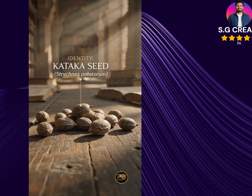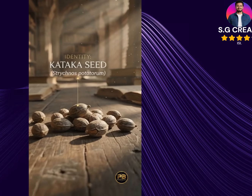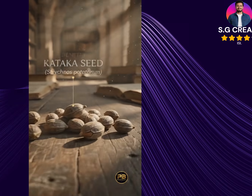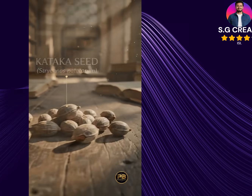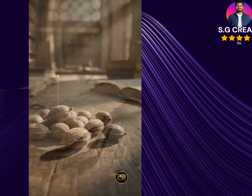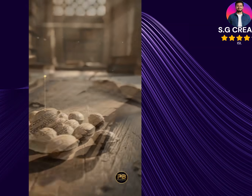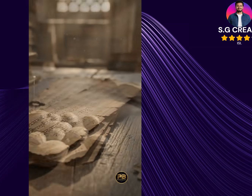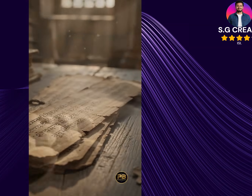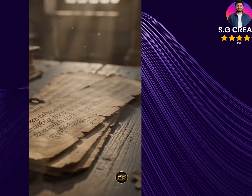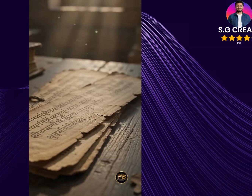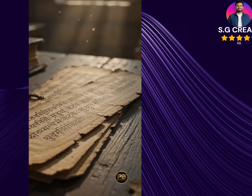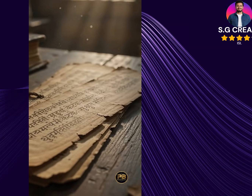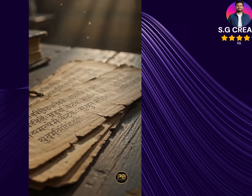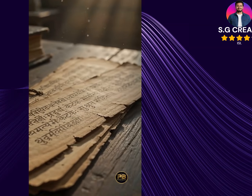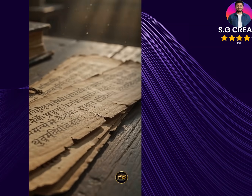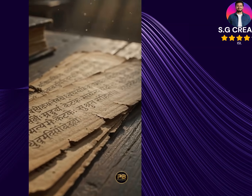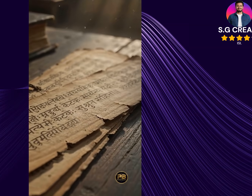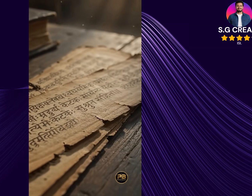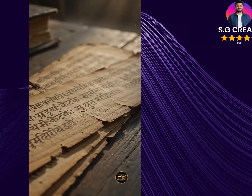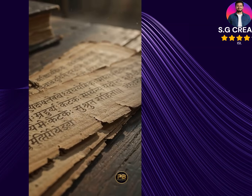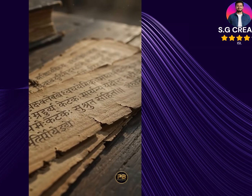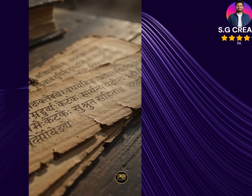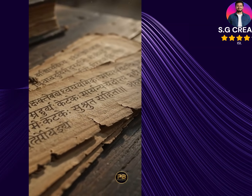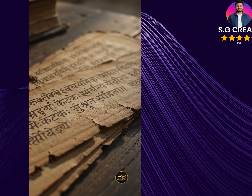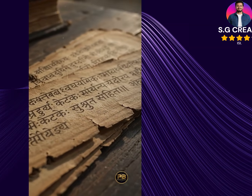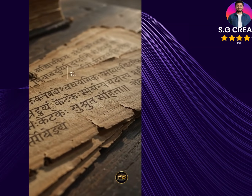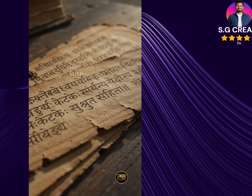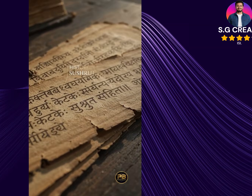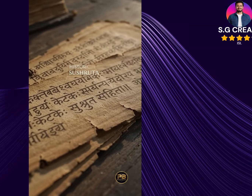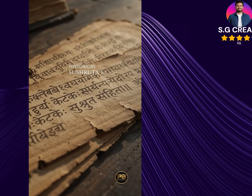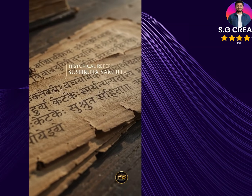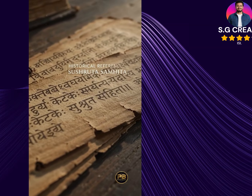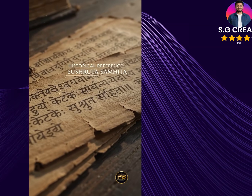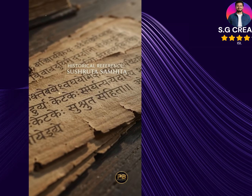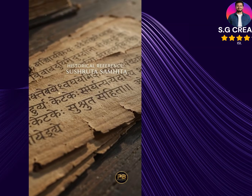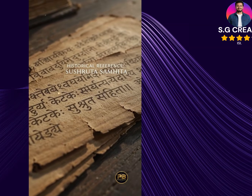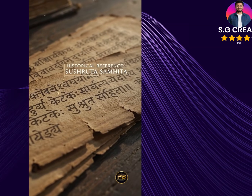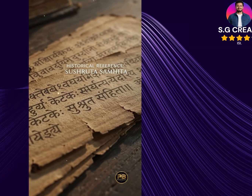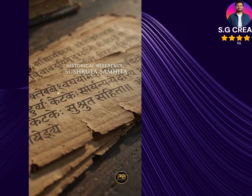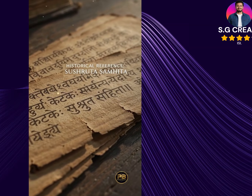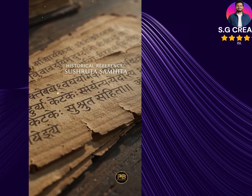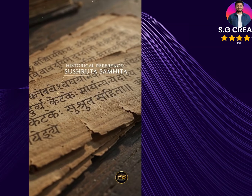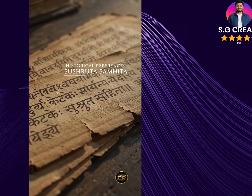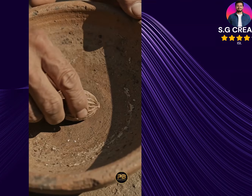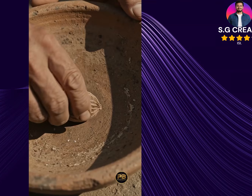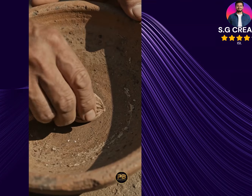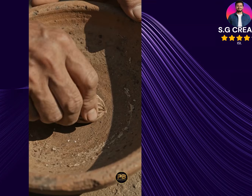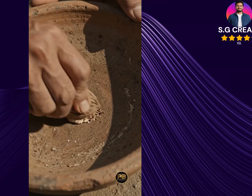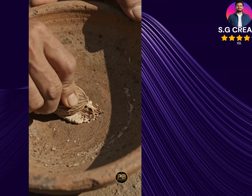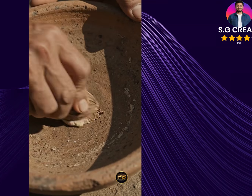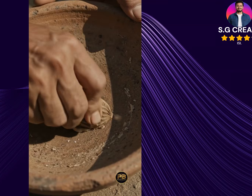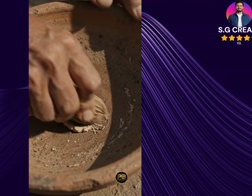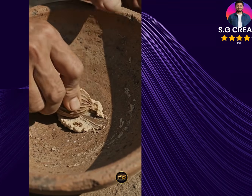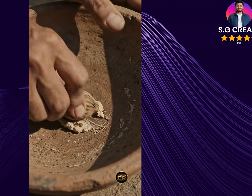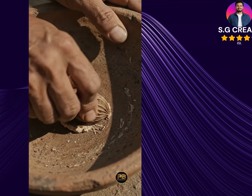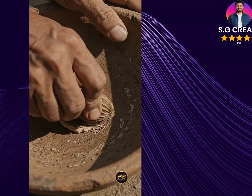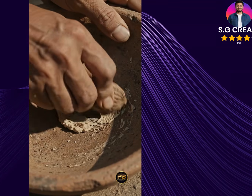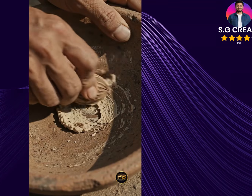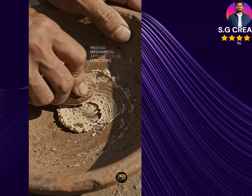नट कहा जाता है। आयुर्वेदिक ग्रंथों जैसे सुश्रुत संहिता में इसके उपयोग का उल्लेख मिलता है। लोग पहले इस बीज को मिट्टी के घड़े या बर्तन